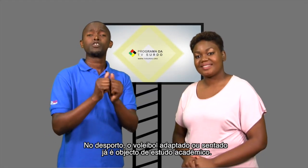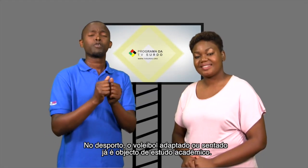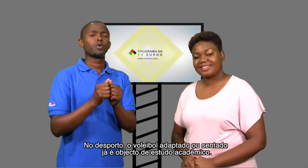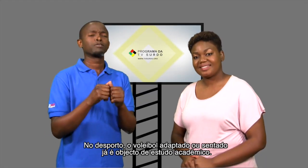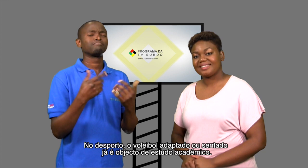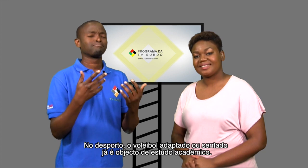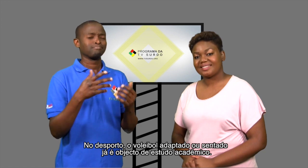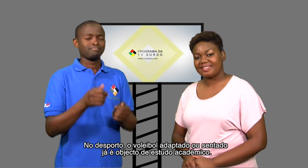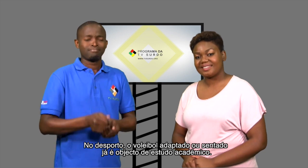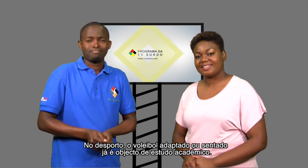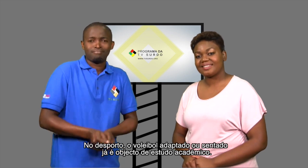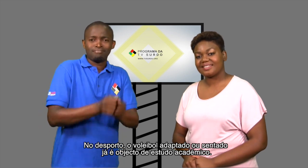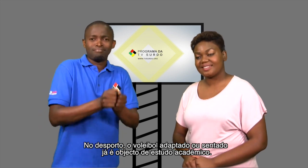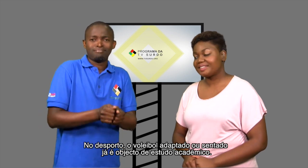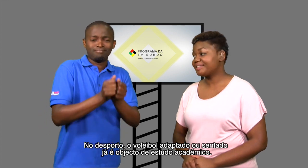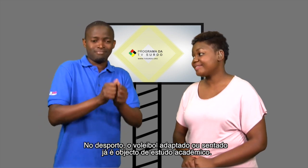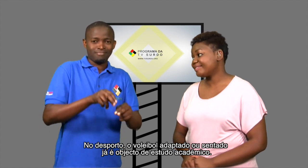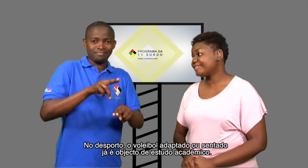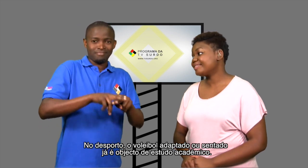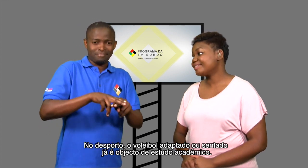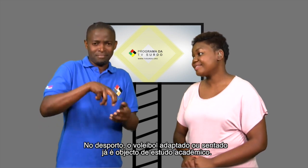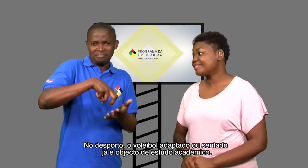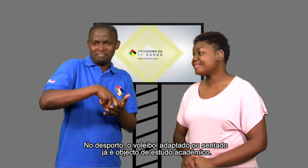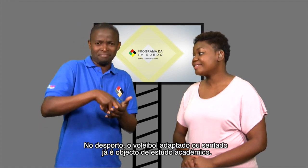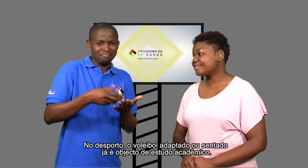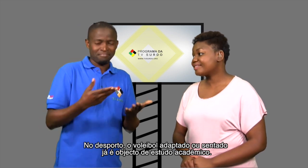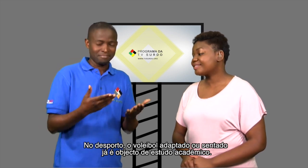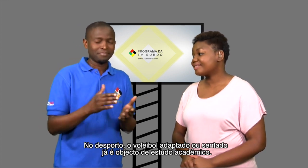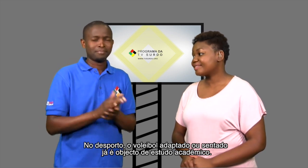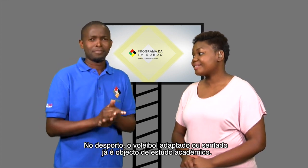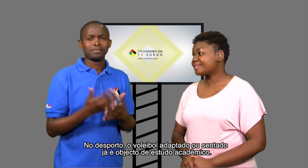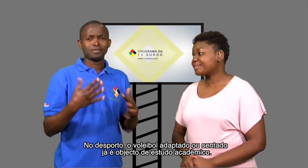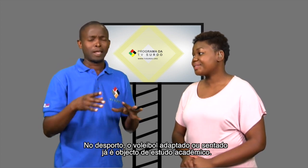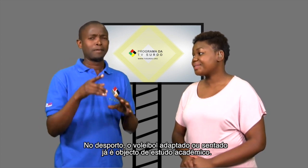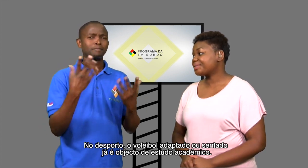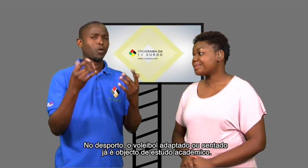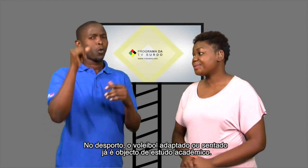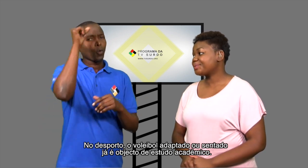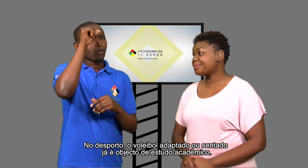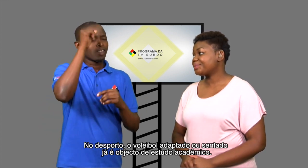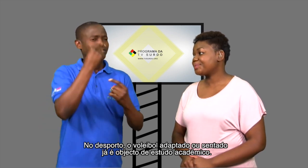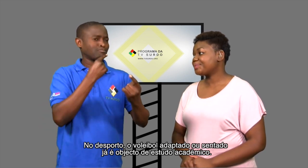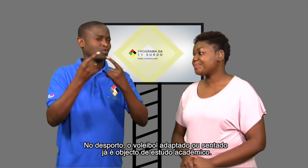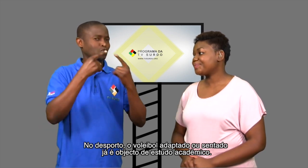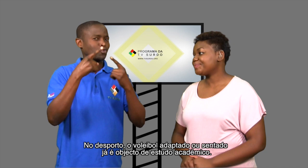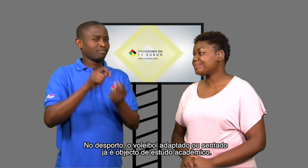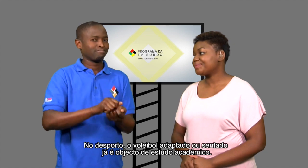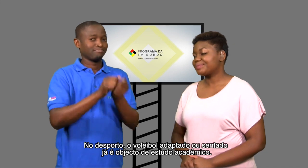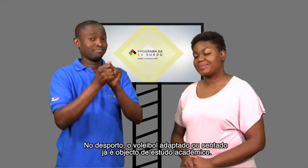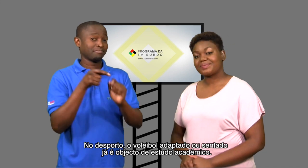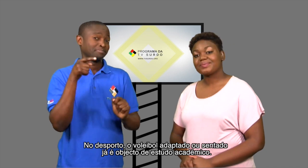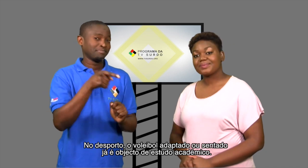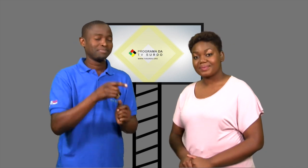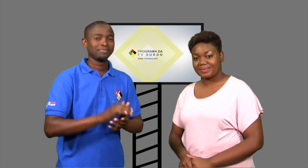No desporto, o voleibol adaptado ou sentado já é objeto de estudo académico.